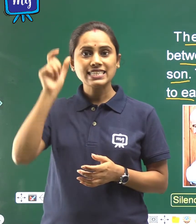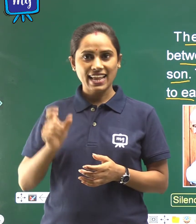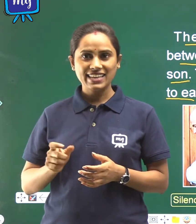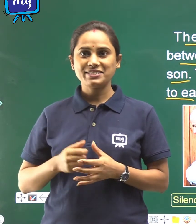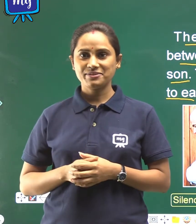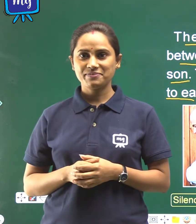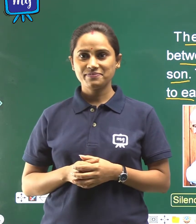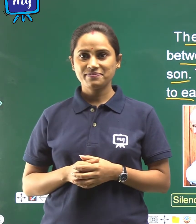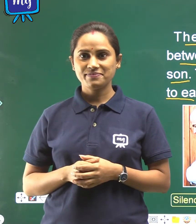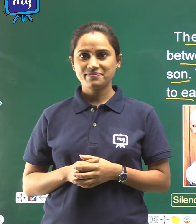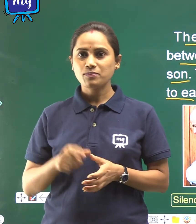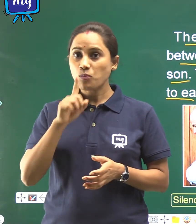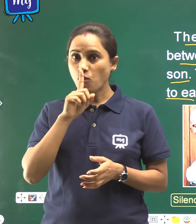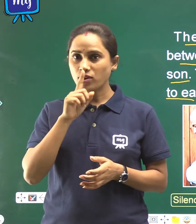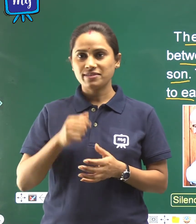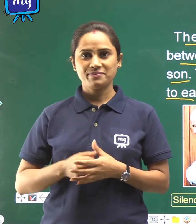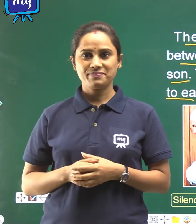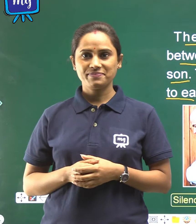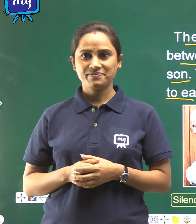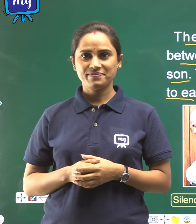Silence, मौन.